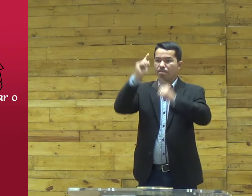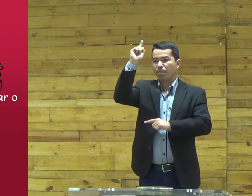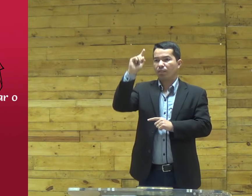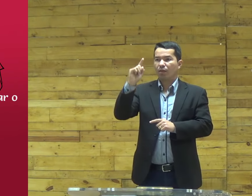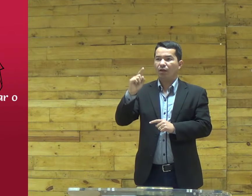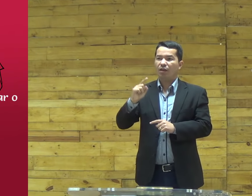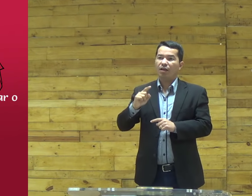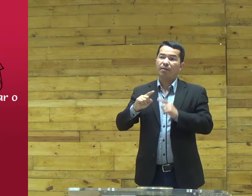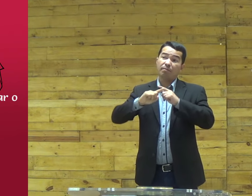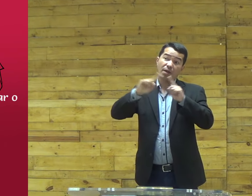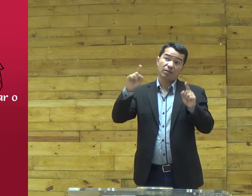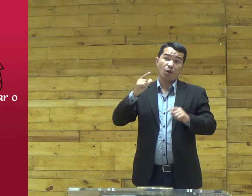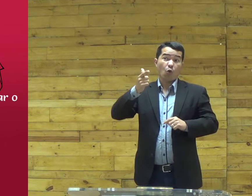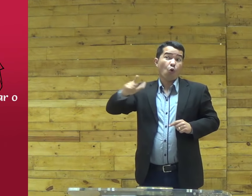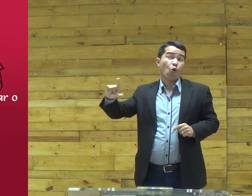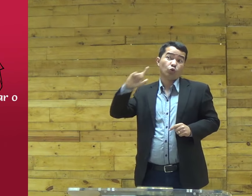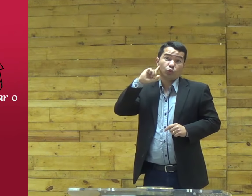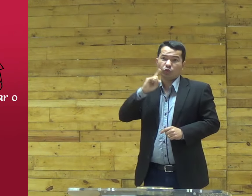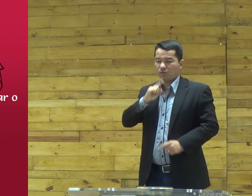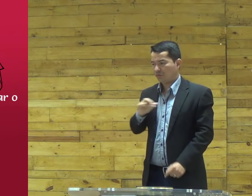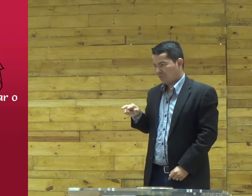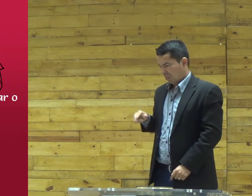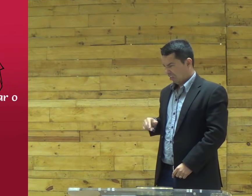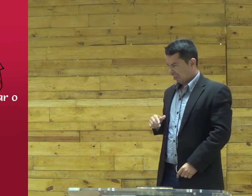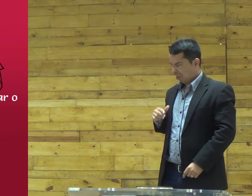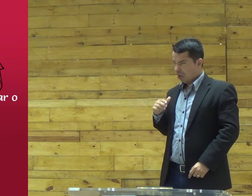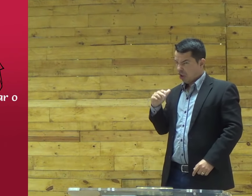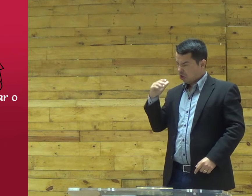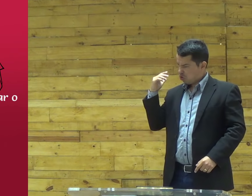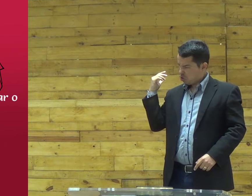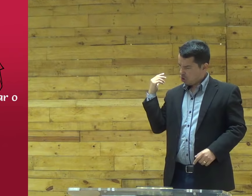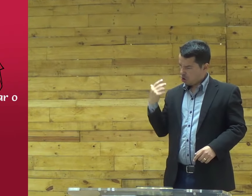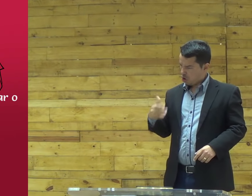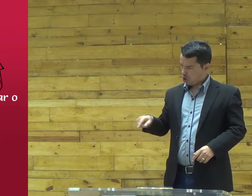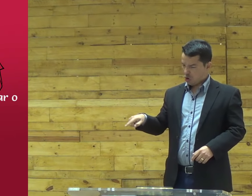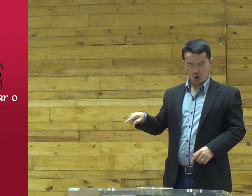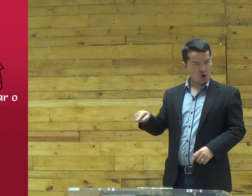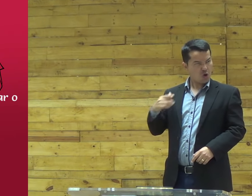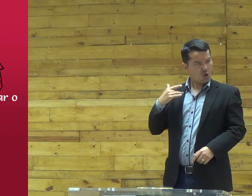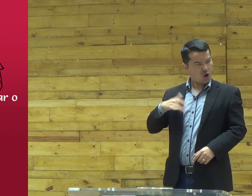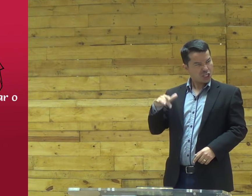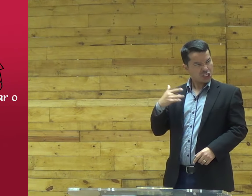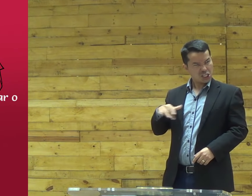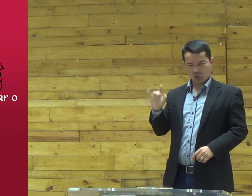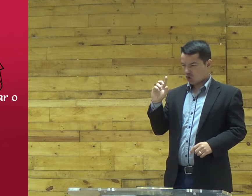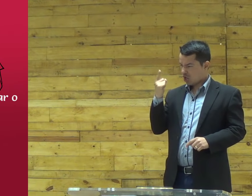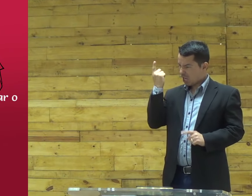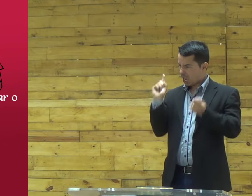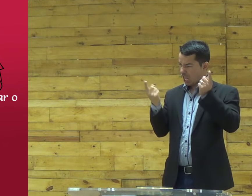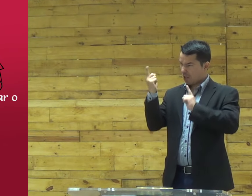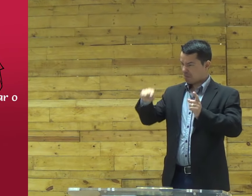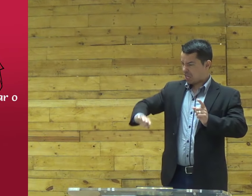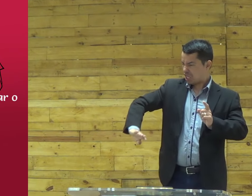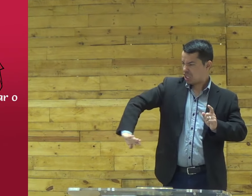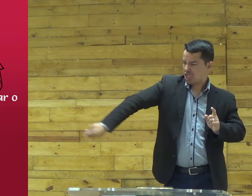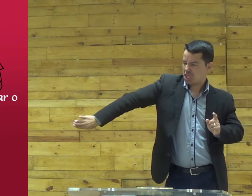surdo realmente não sabe Libras. Ele se utiliza de gestos. Aí outro surdo olha nossa,